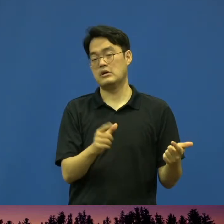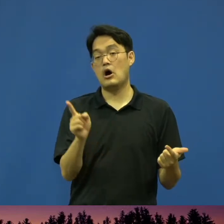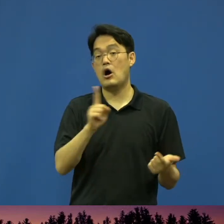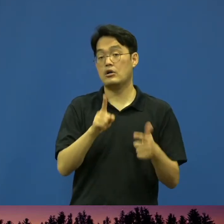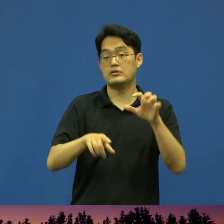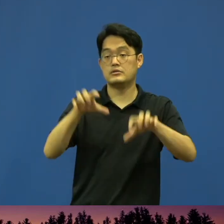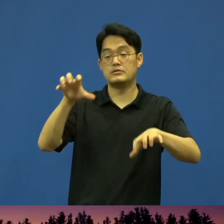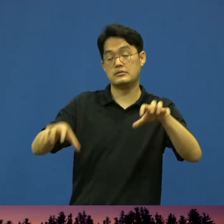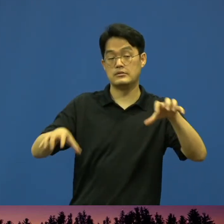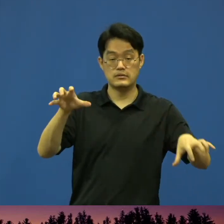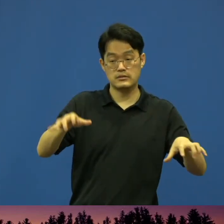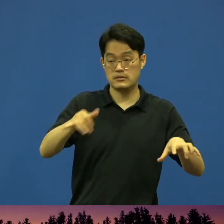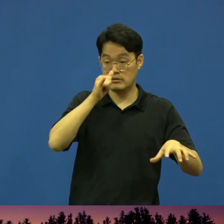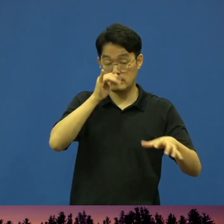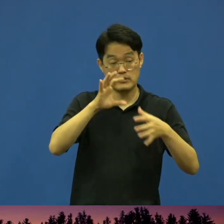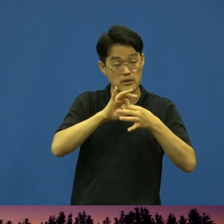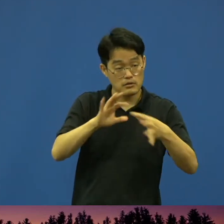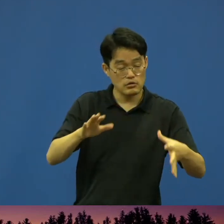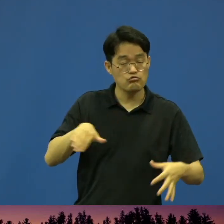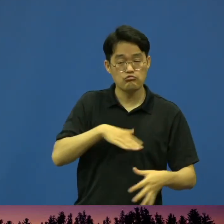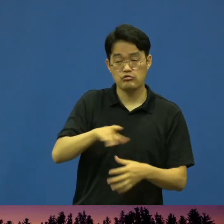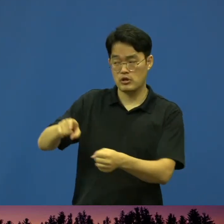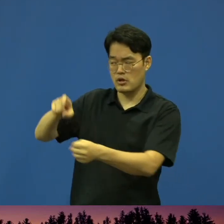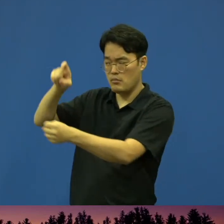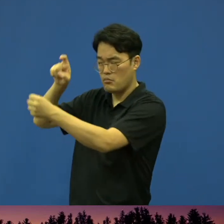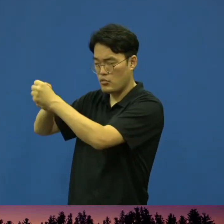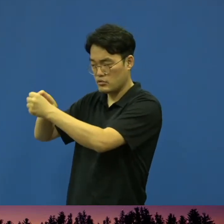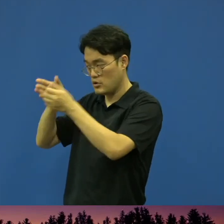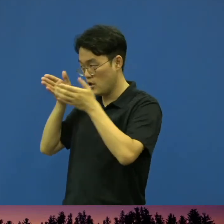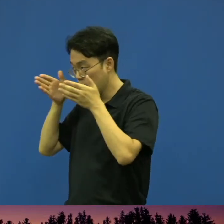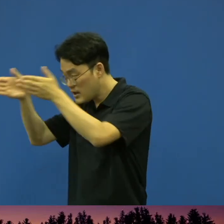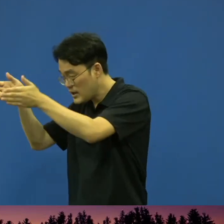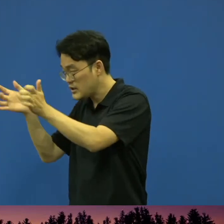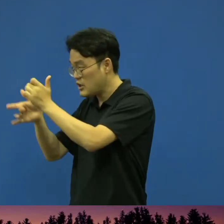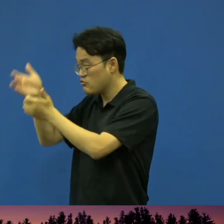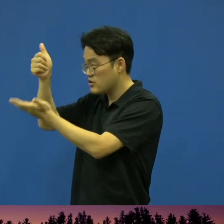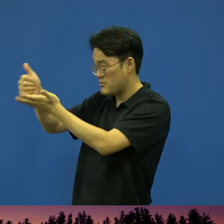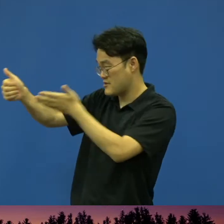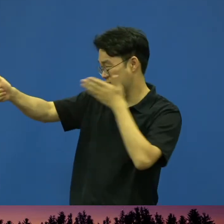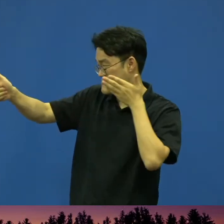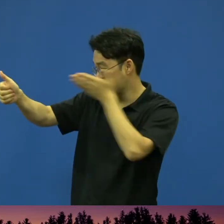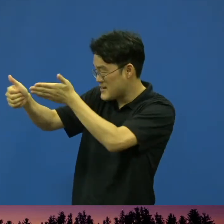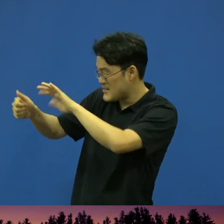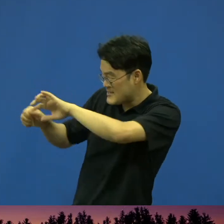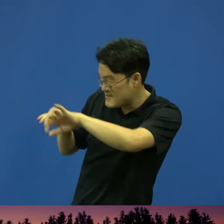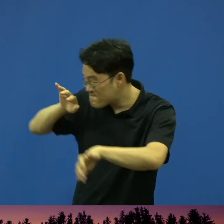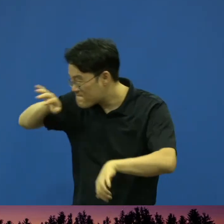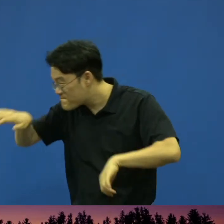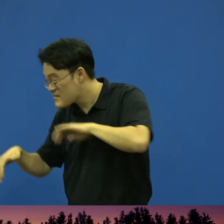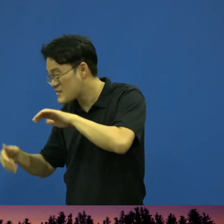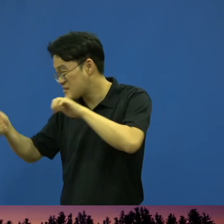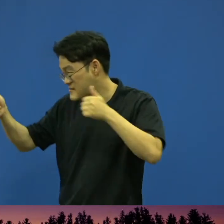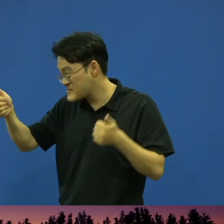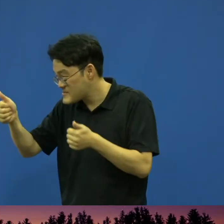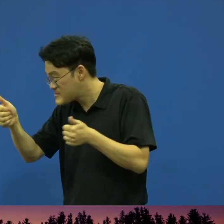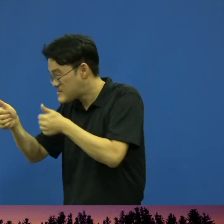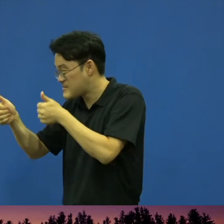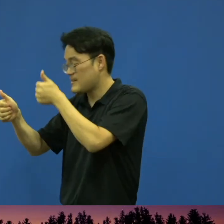곳에 있든지 예수님께 거할 그때만이 하나님의 은혜가 쏟아진다는 것을 기억하셔야 합니다.